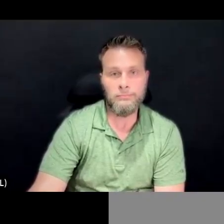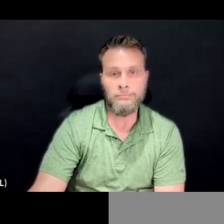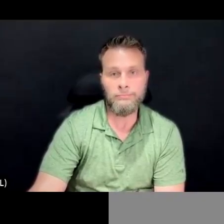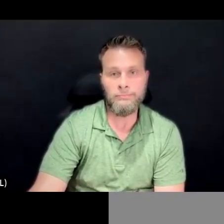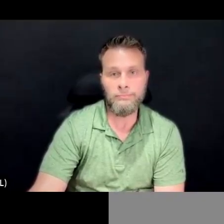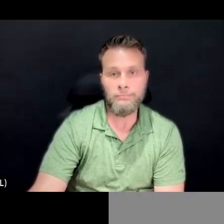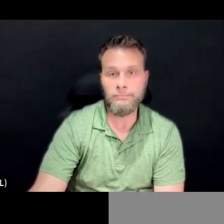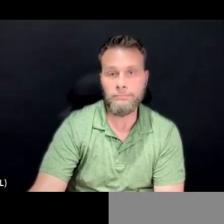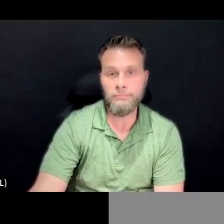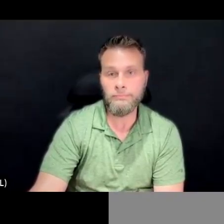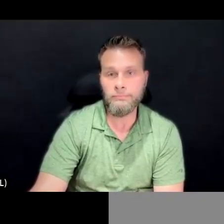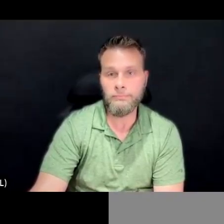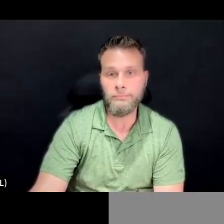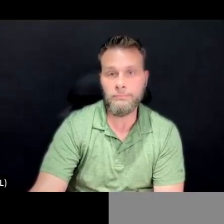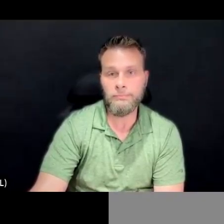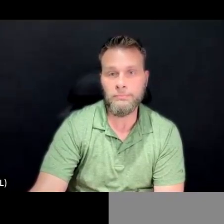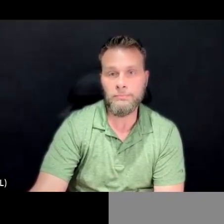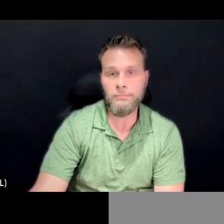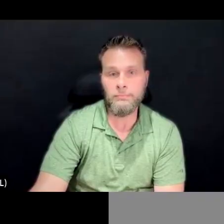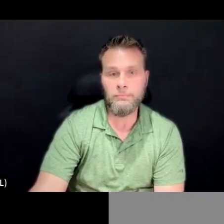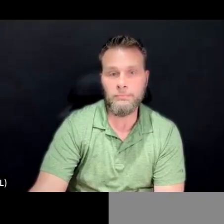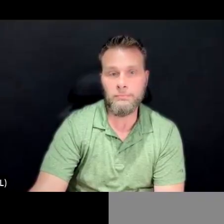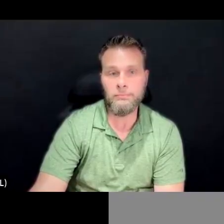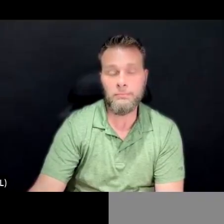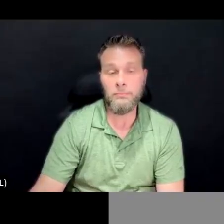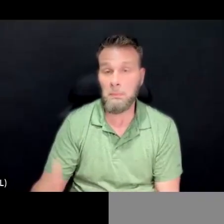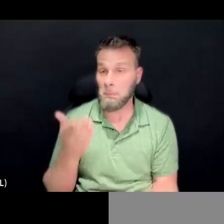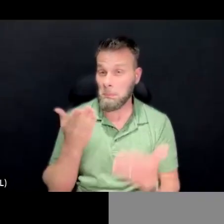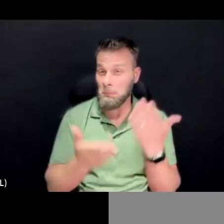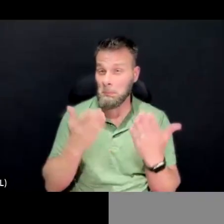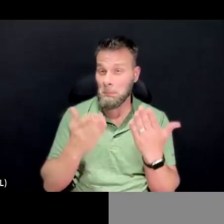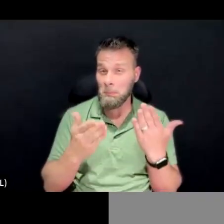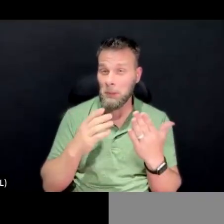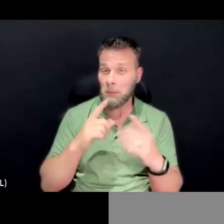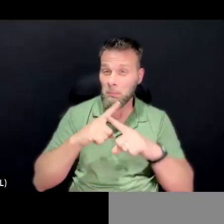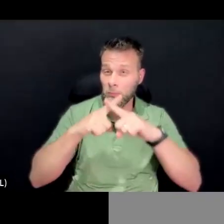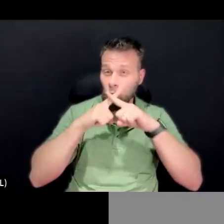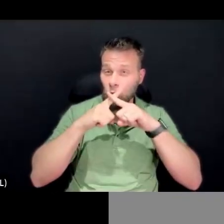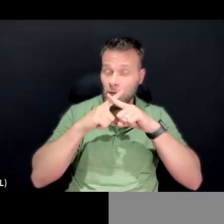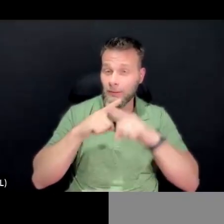Maybe Nashley is muted. Let's check. Nashley, ¿me escuchas?